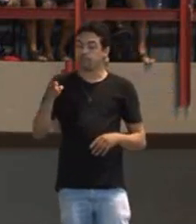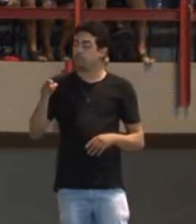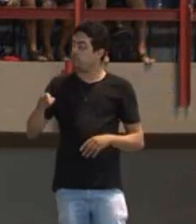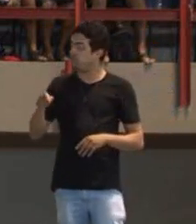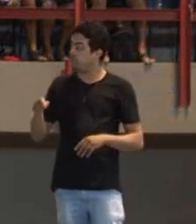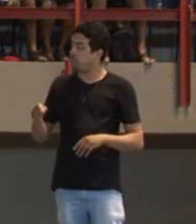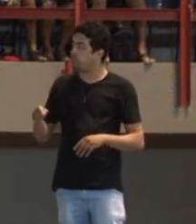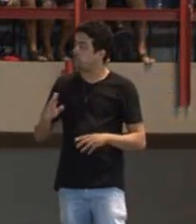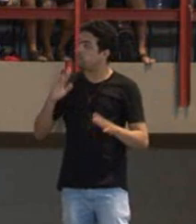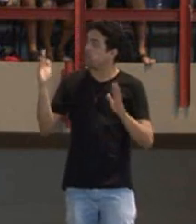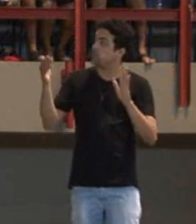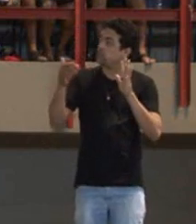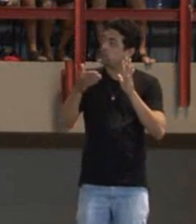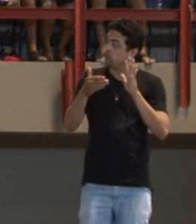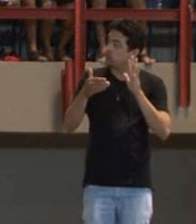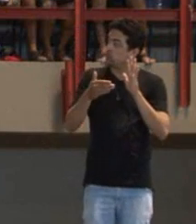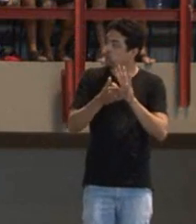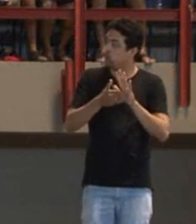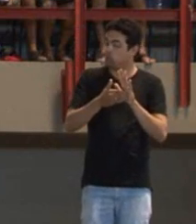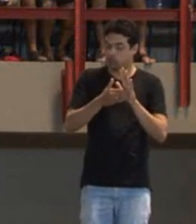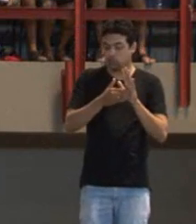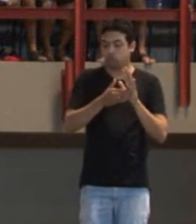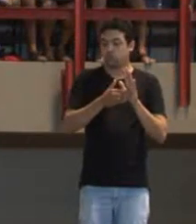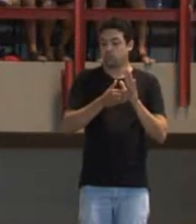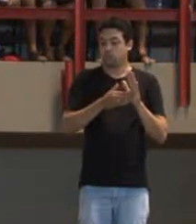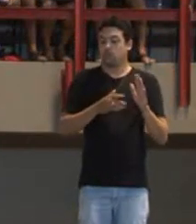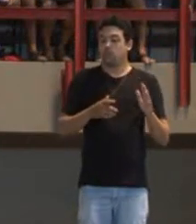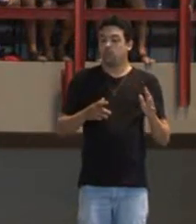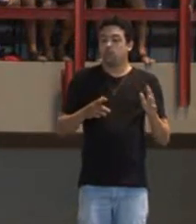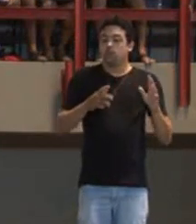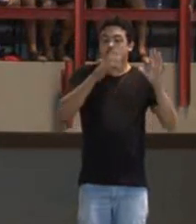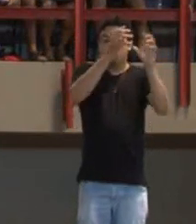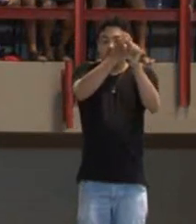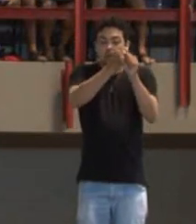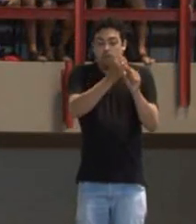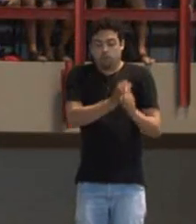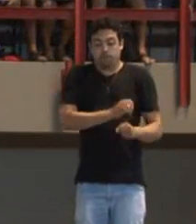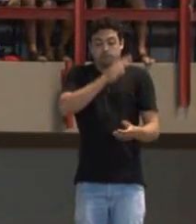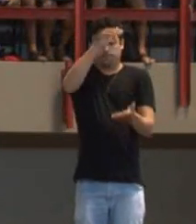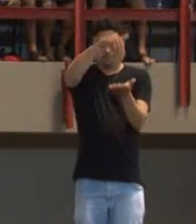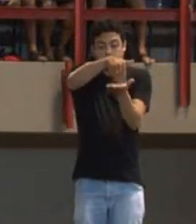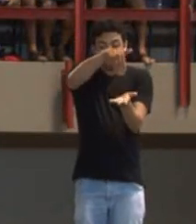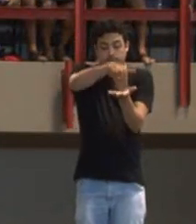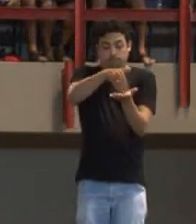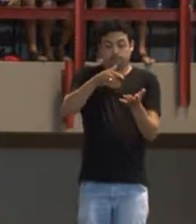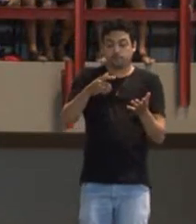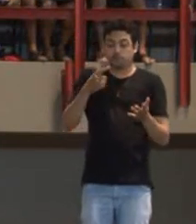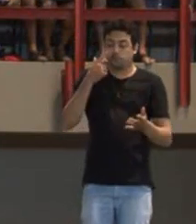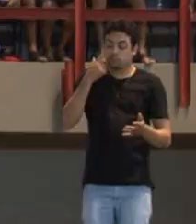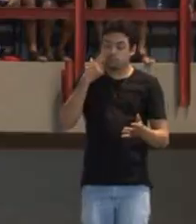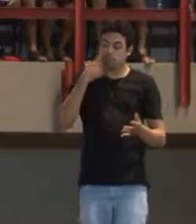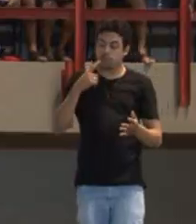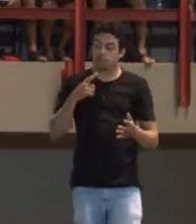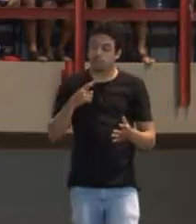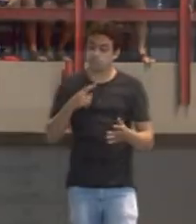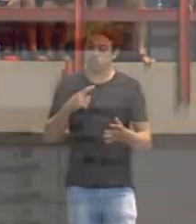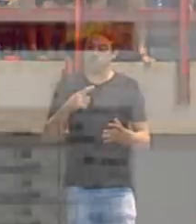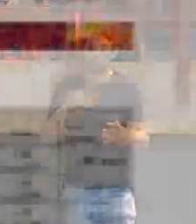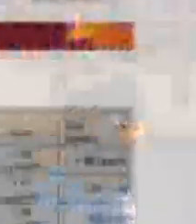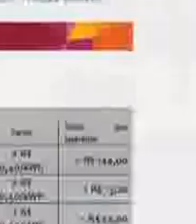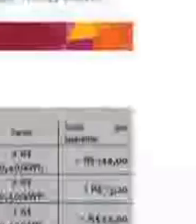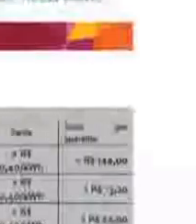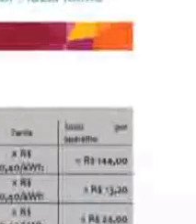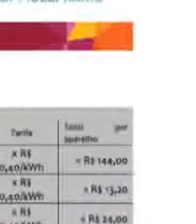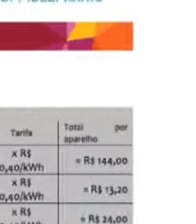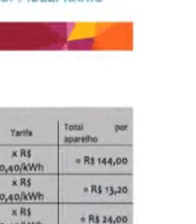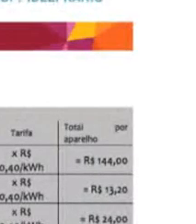continha para todos os aparelhos que aparecem na tabela, você vê que no final o gasto total que a gente tem é